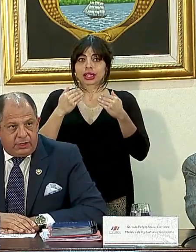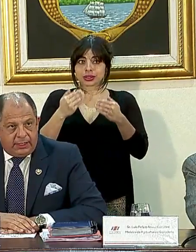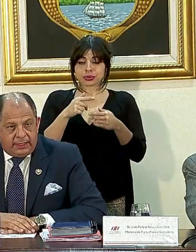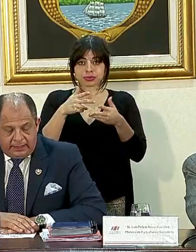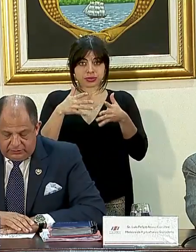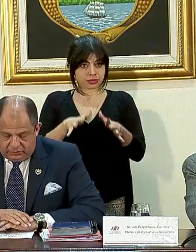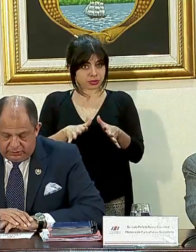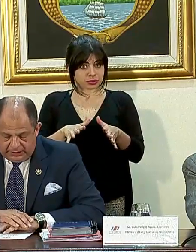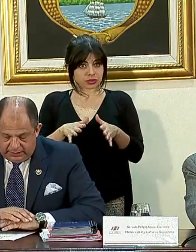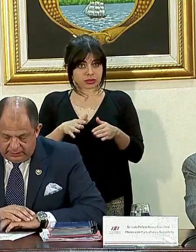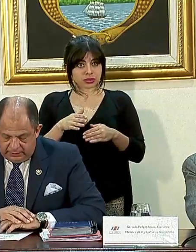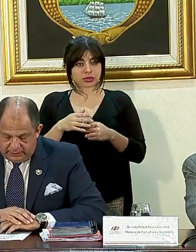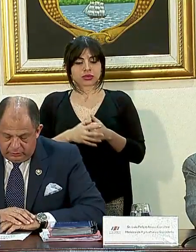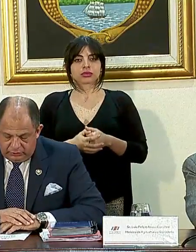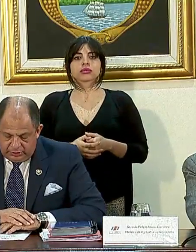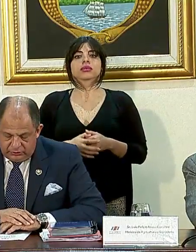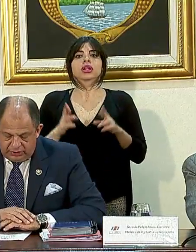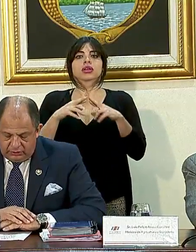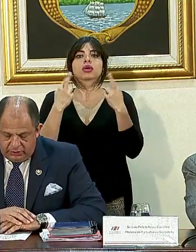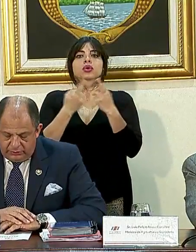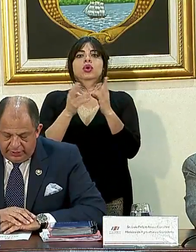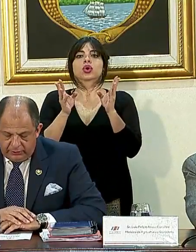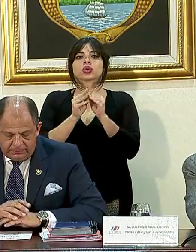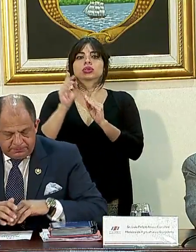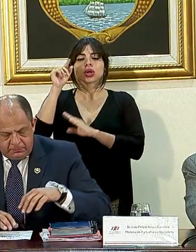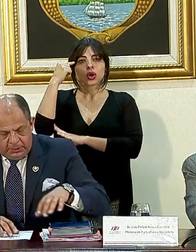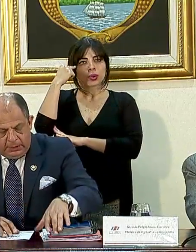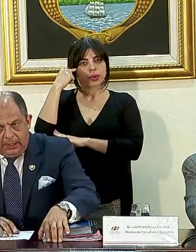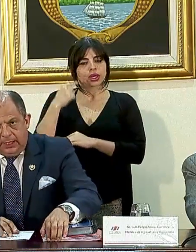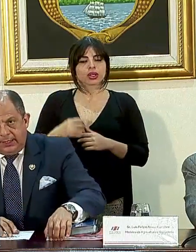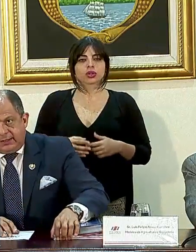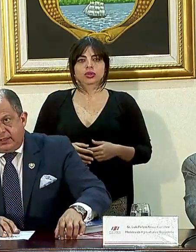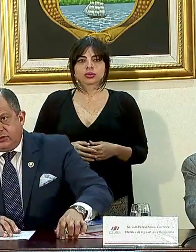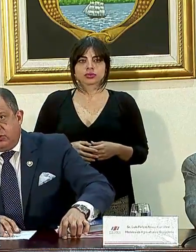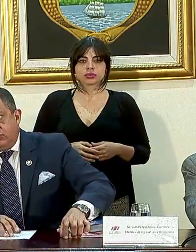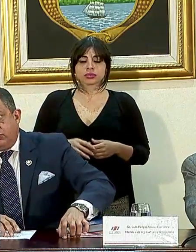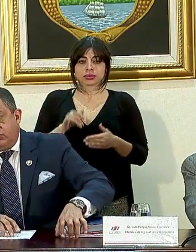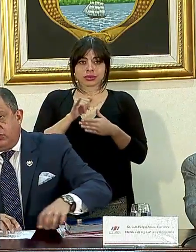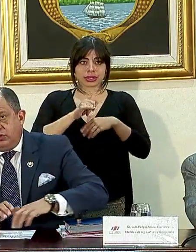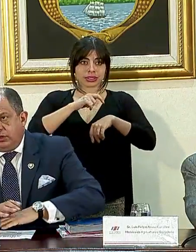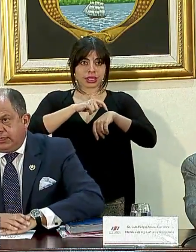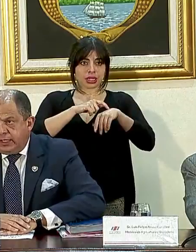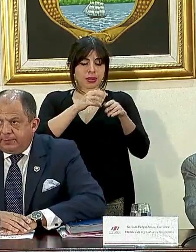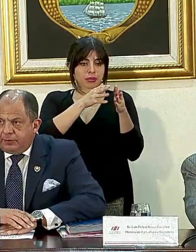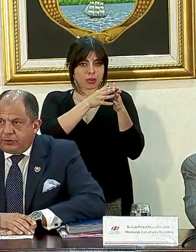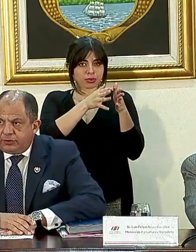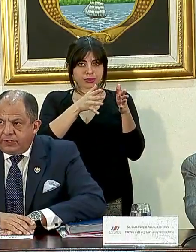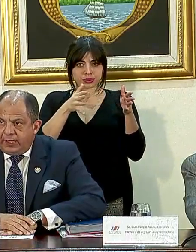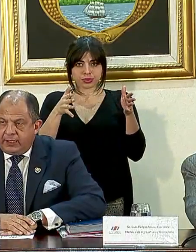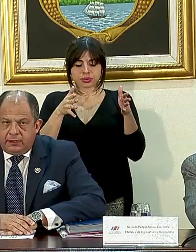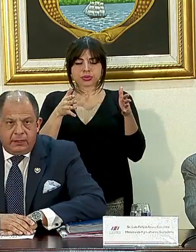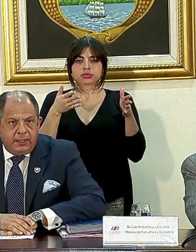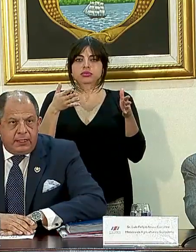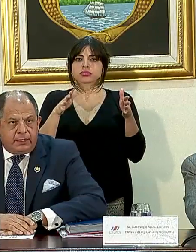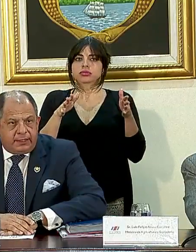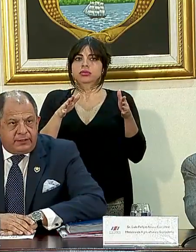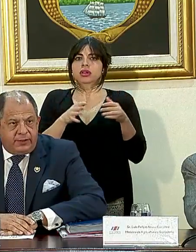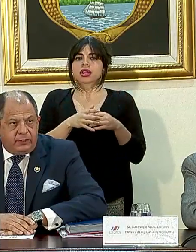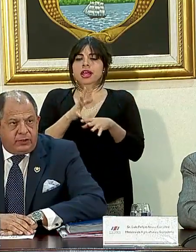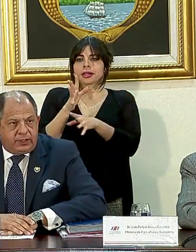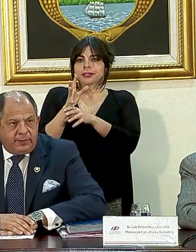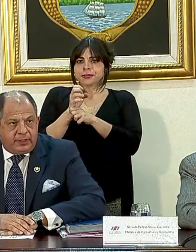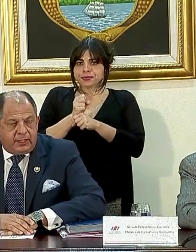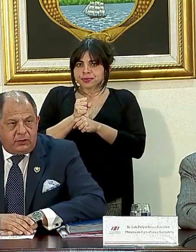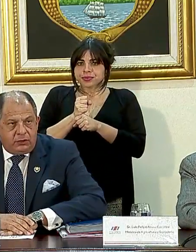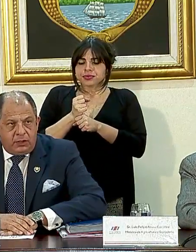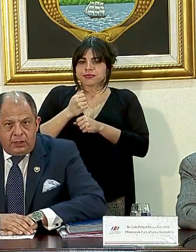ello, la reunión del Consejo de Gobierno. En ese transcurso de tiempo se han